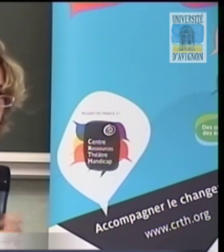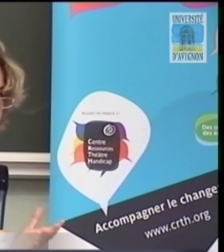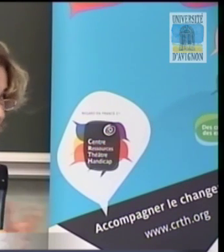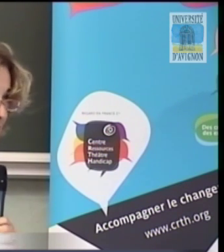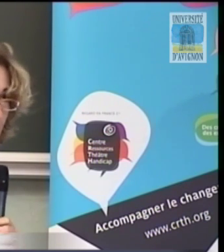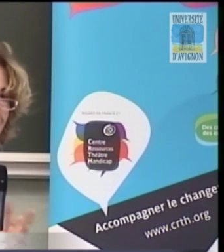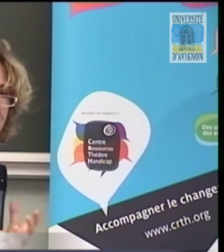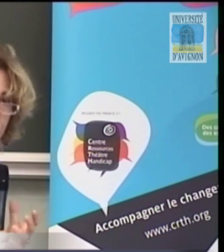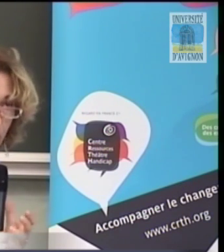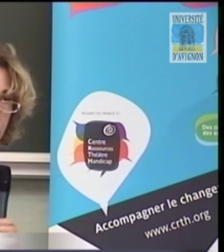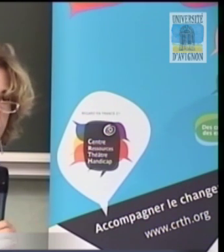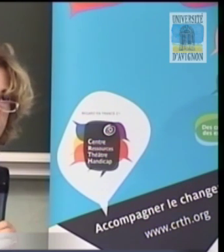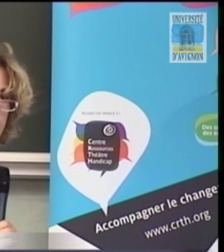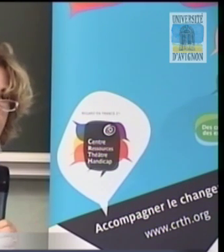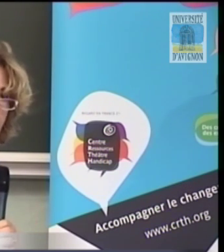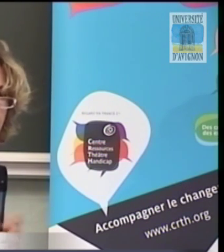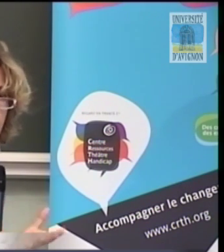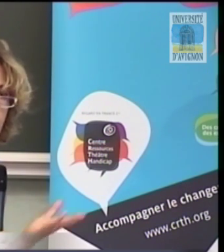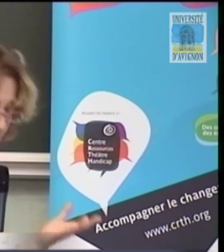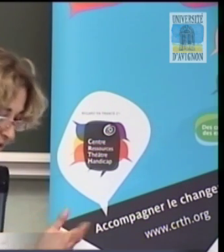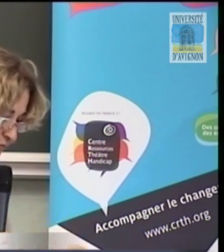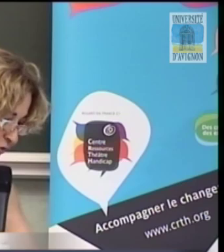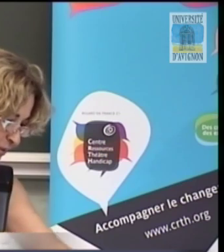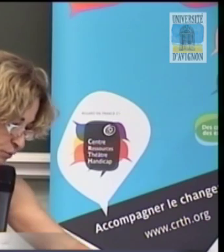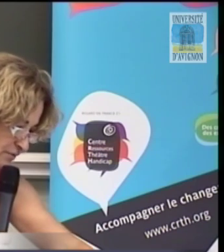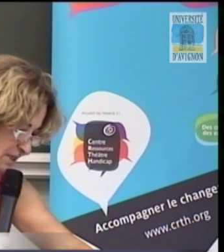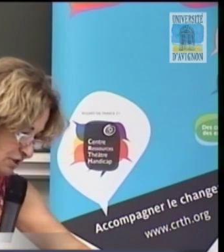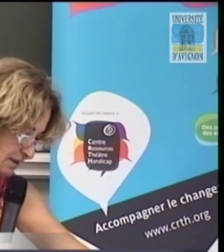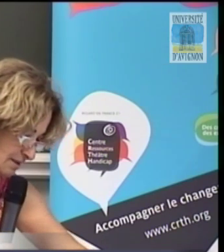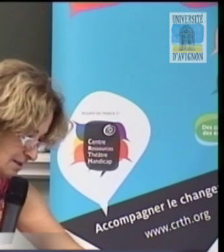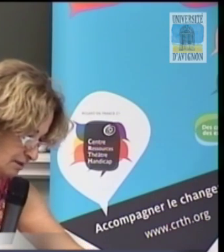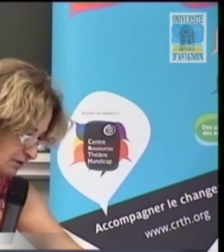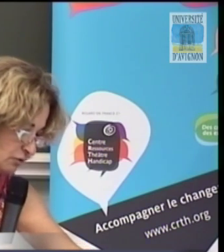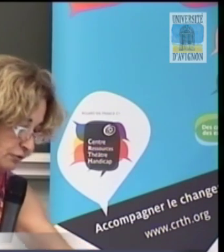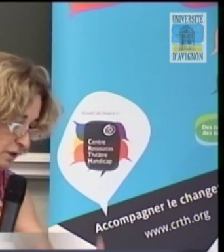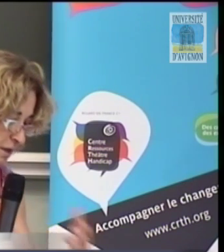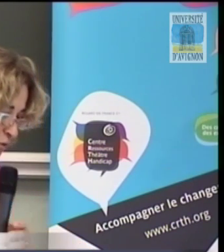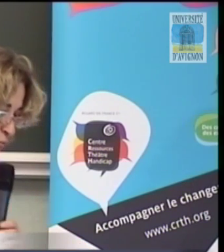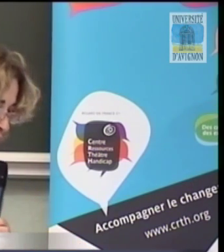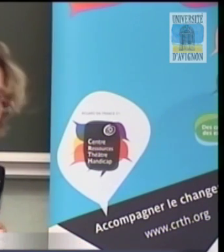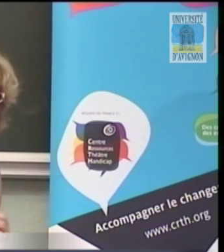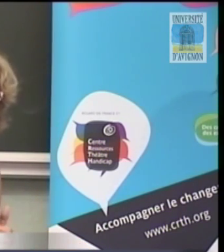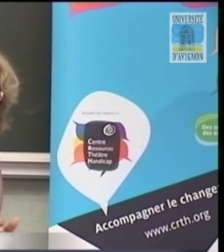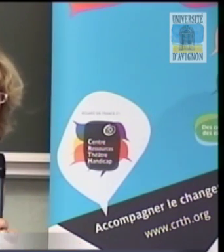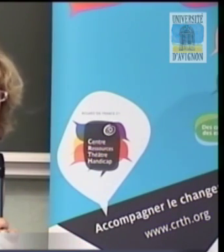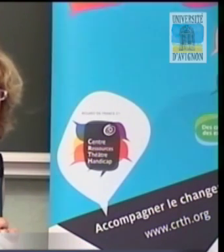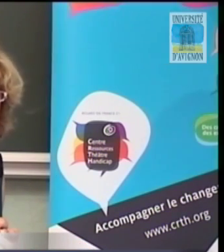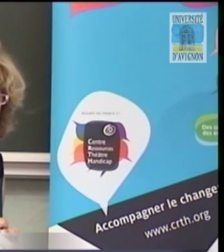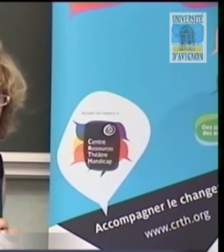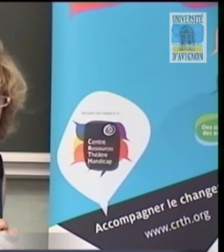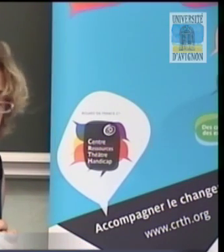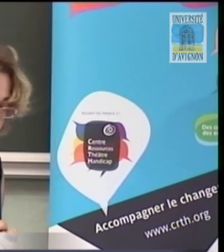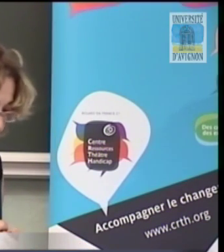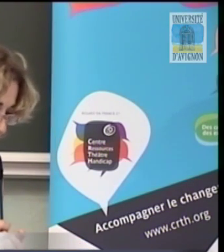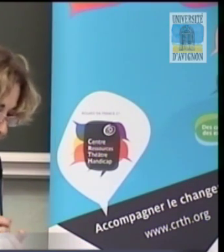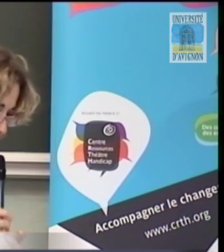demande parfois un effort, parfois donc même un effort hein, pour envisager qu'il existe des différences, pour que ça devienne